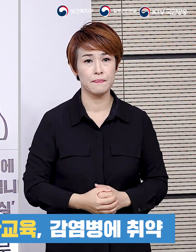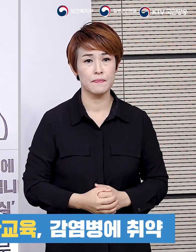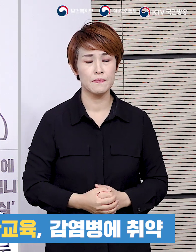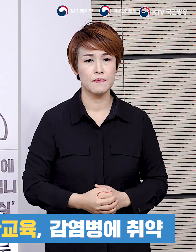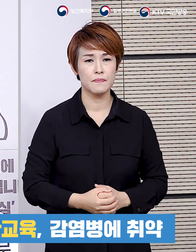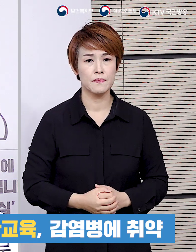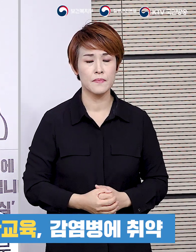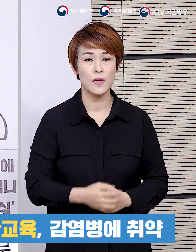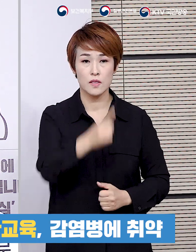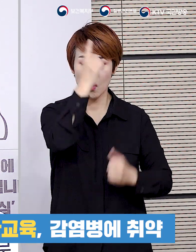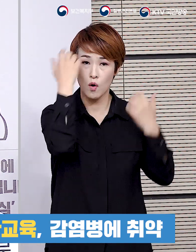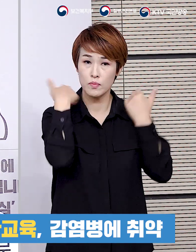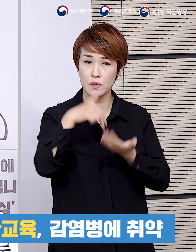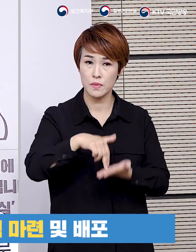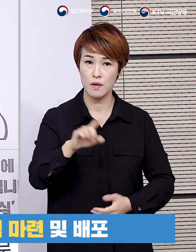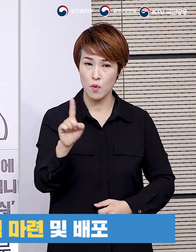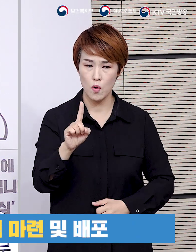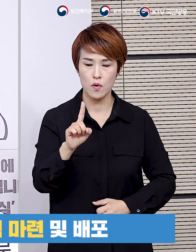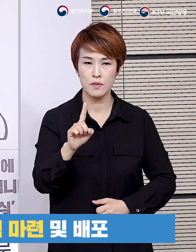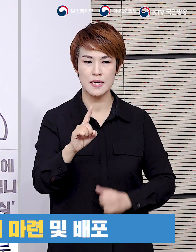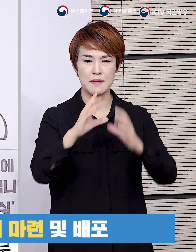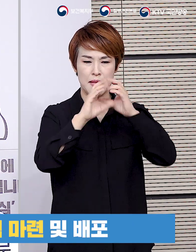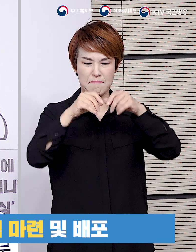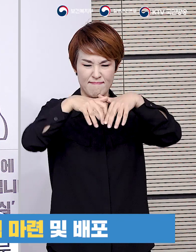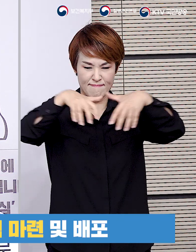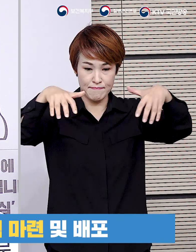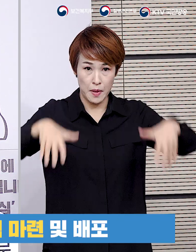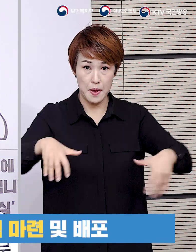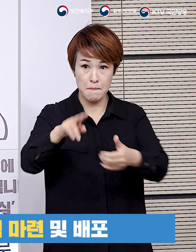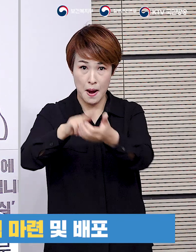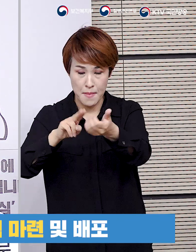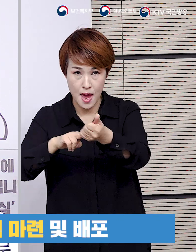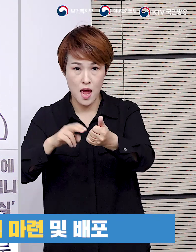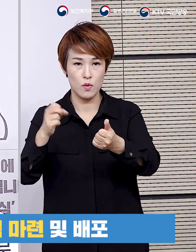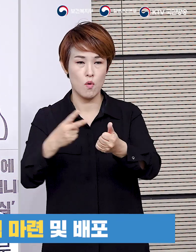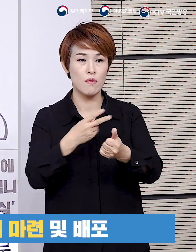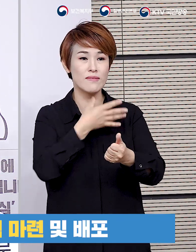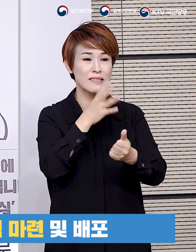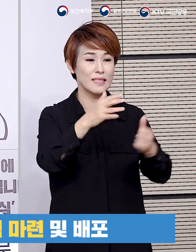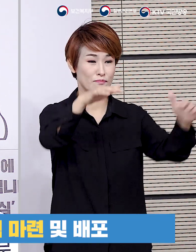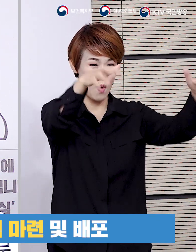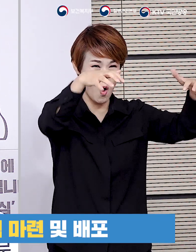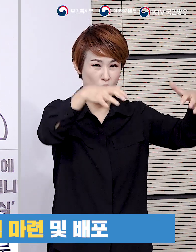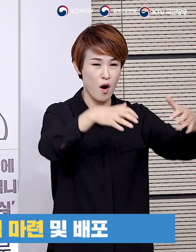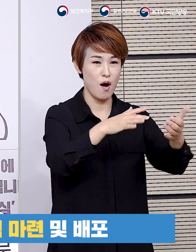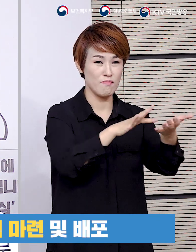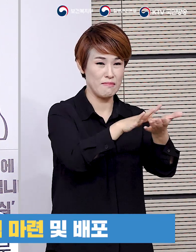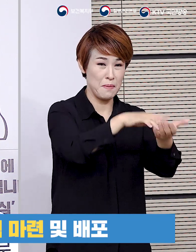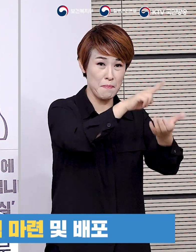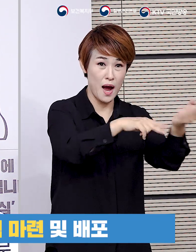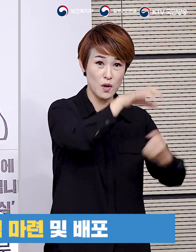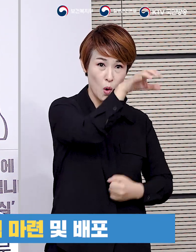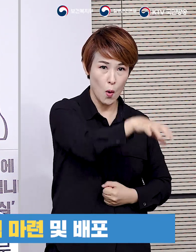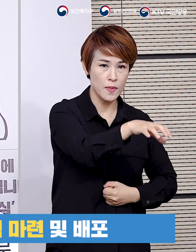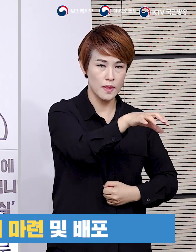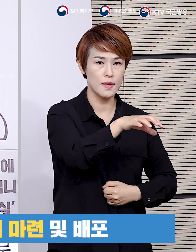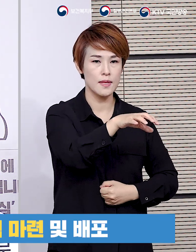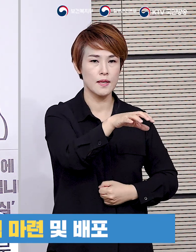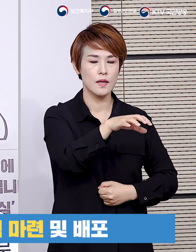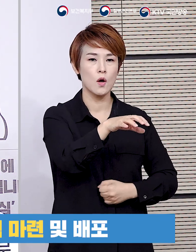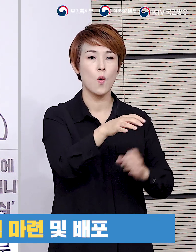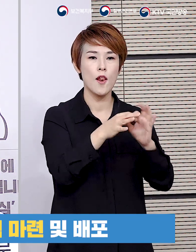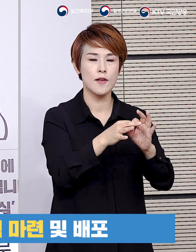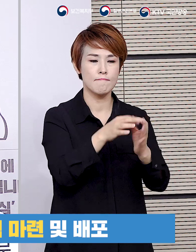매우 어렵습니다. 이에 따라서 정부는 다단계 판매와 방문 판매에 대한 방역